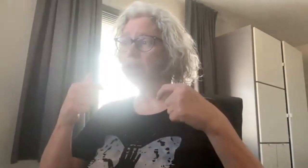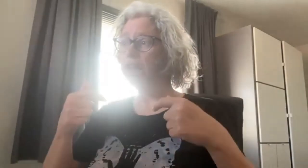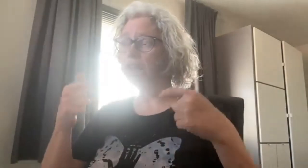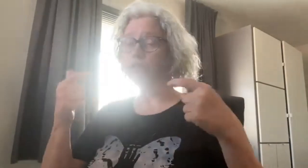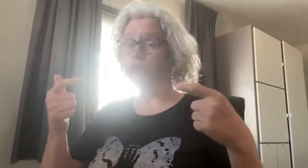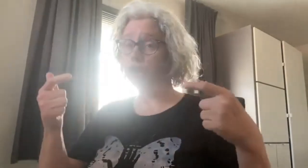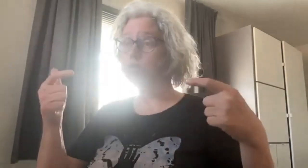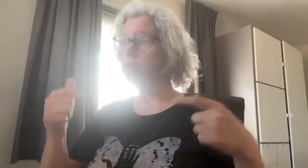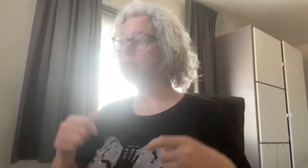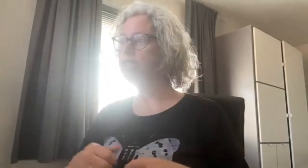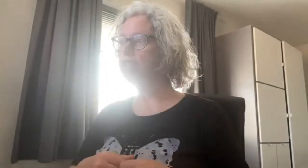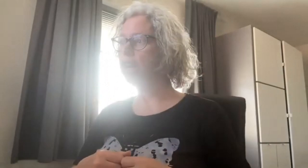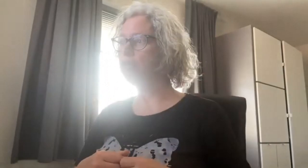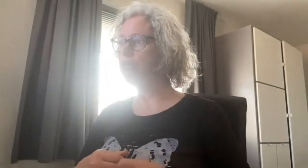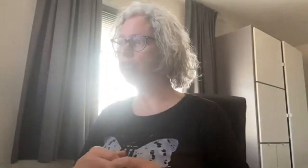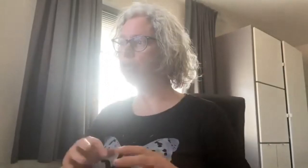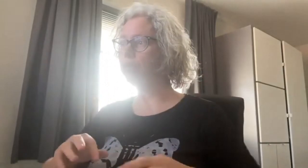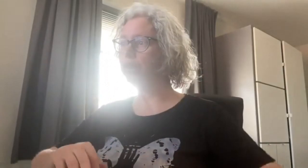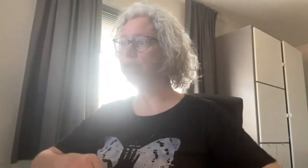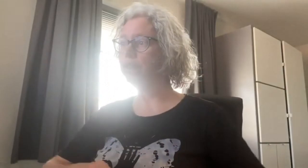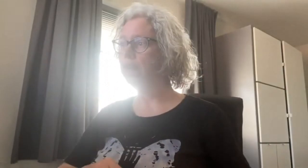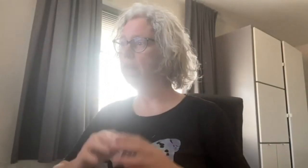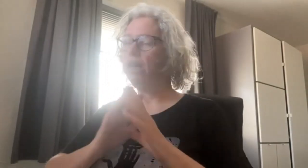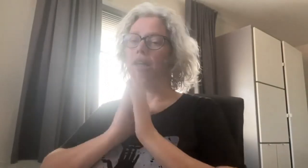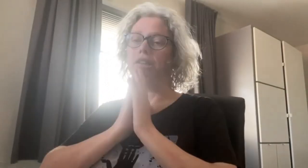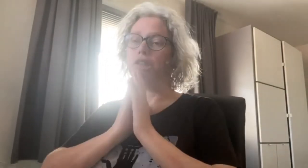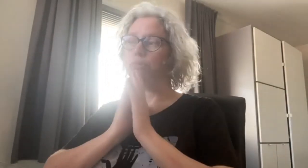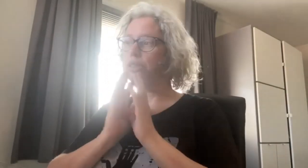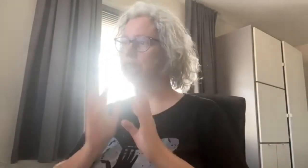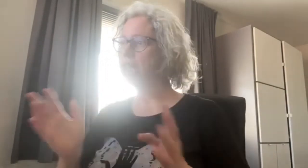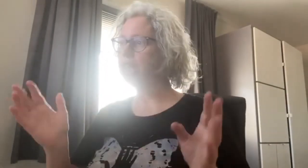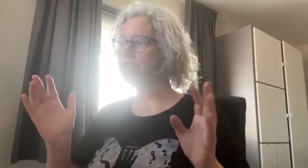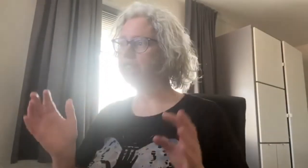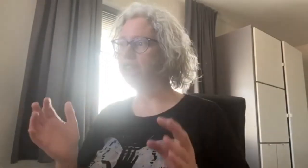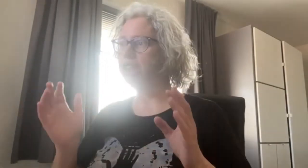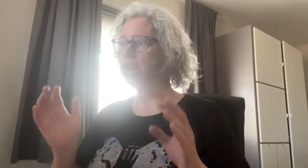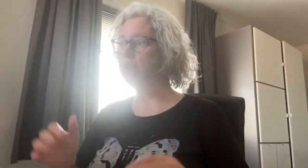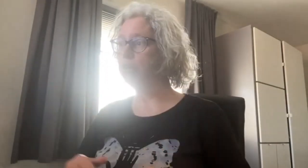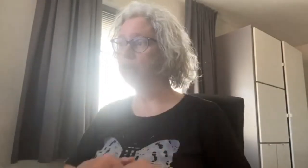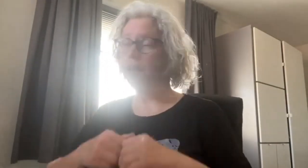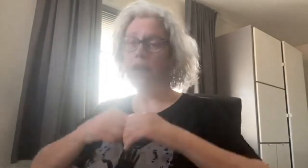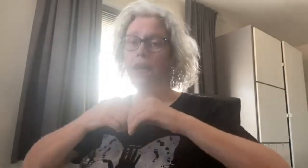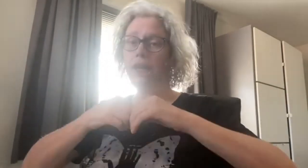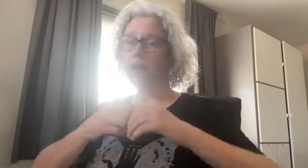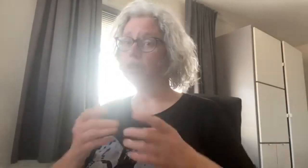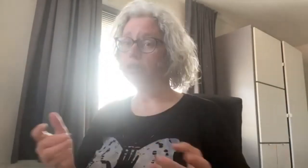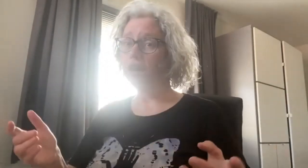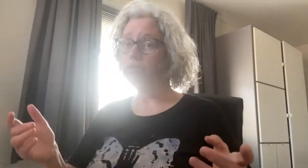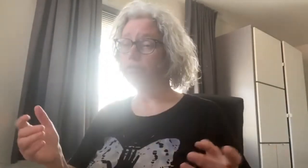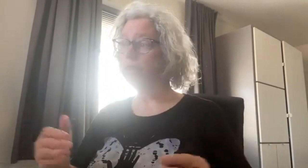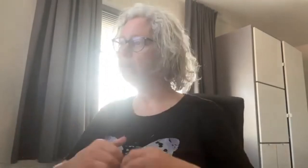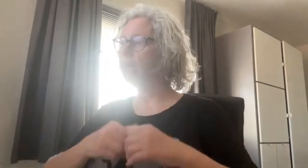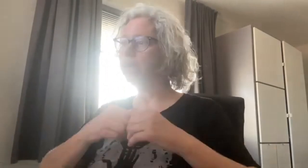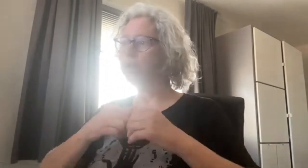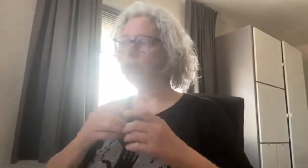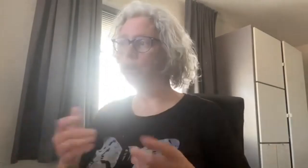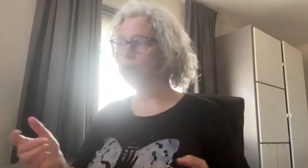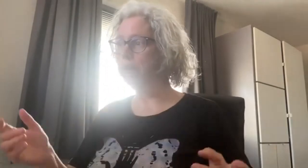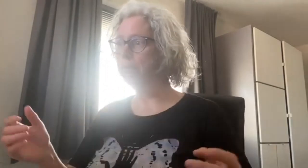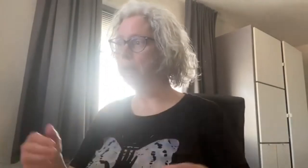was ook slachtoffer ooit. Het is beslist niet leuk. En achteraf lig je nooit helemaal in